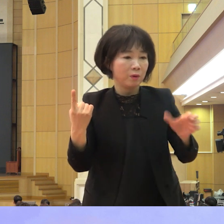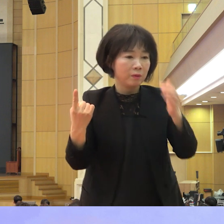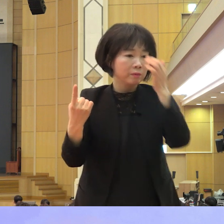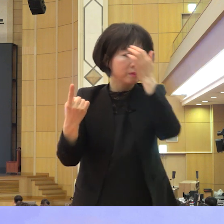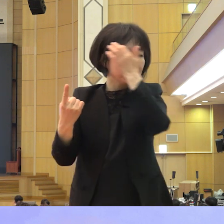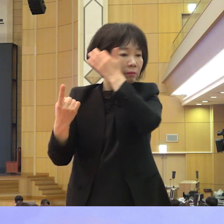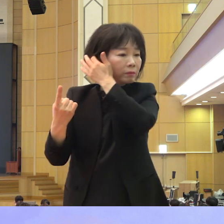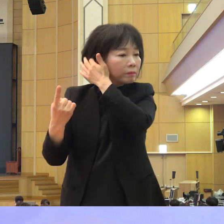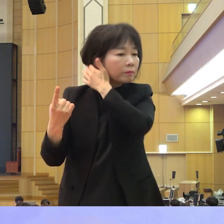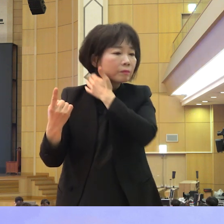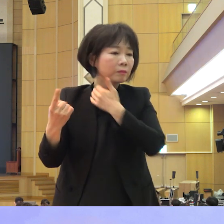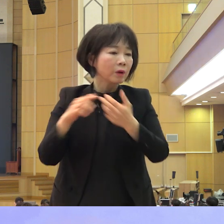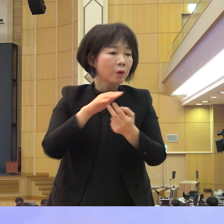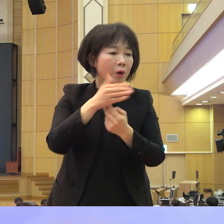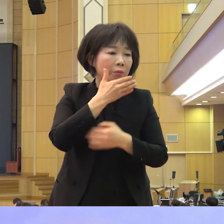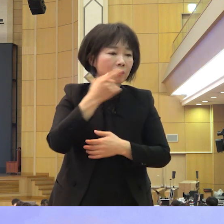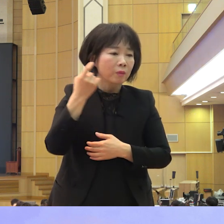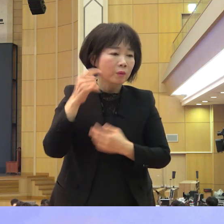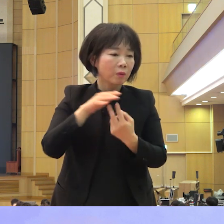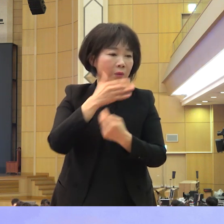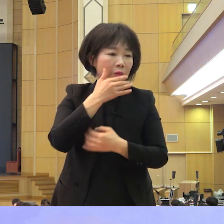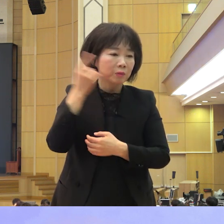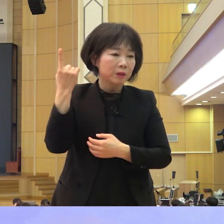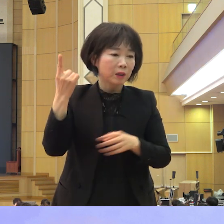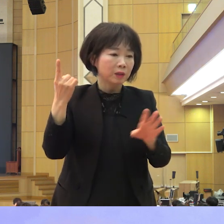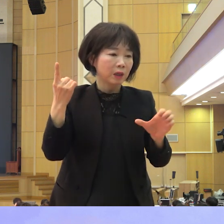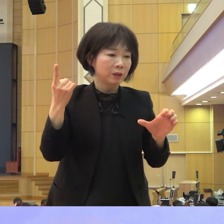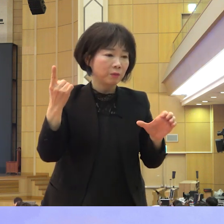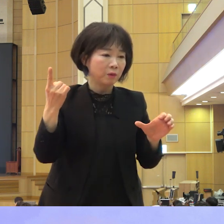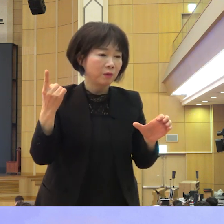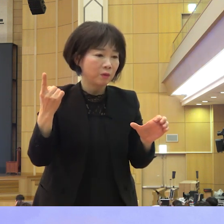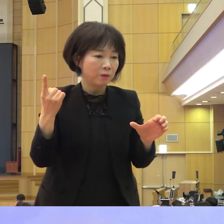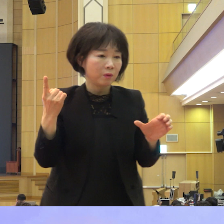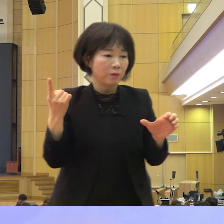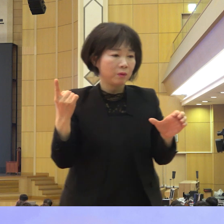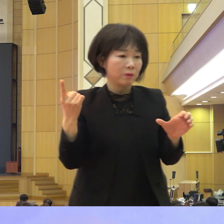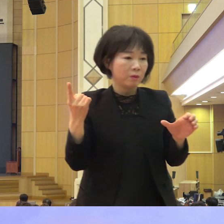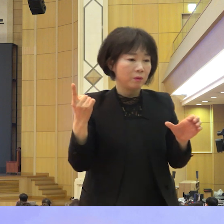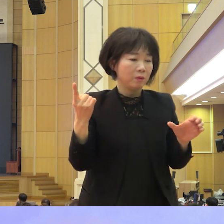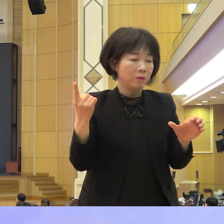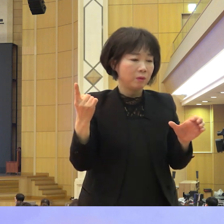누가복음 다음에 요한복음 1장 45절